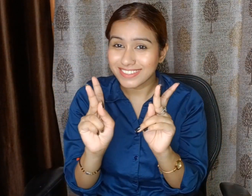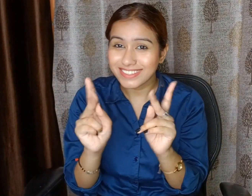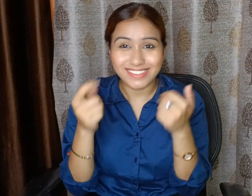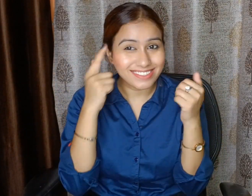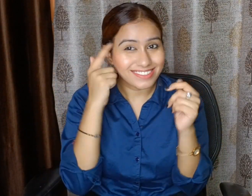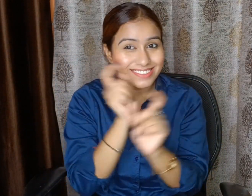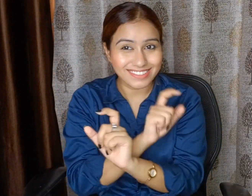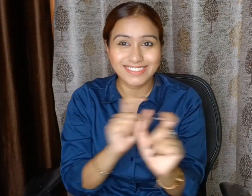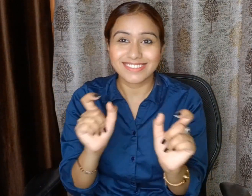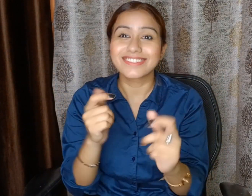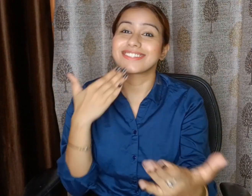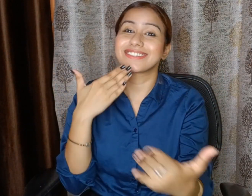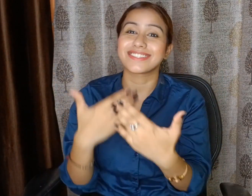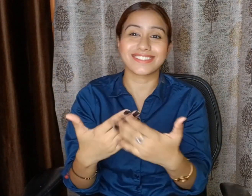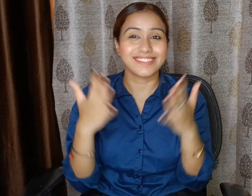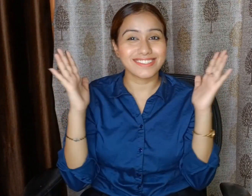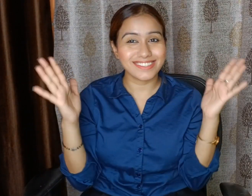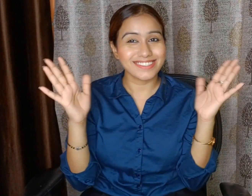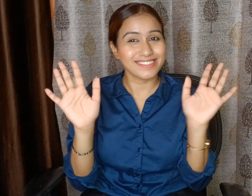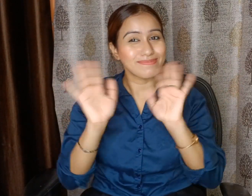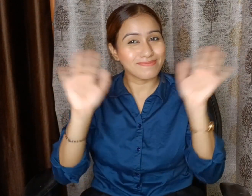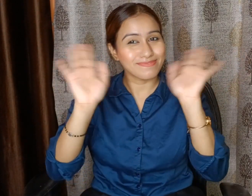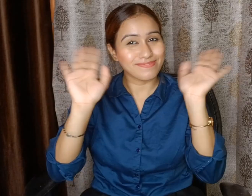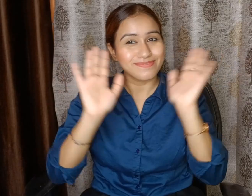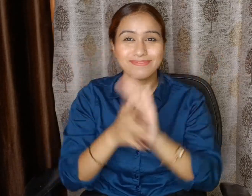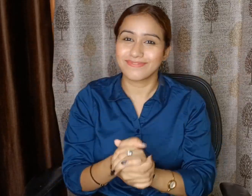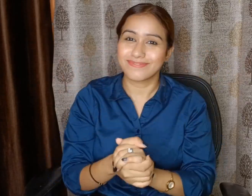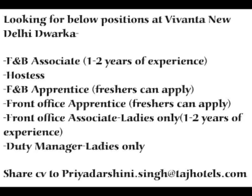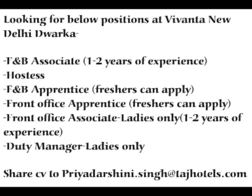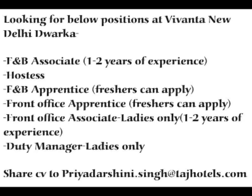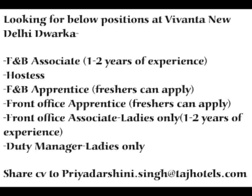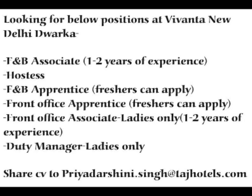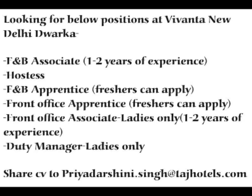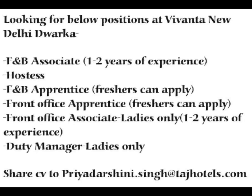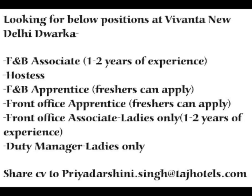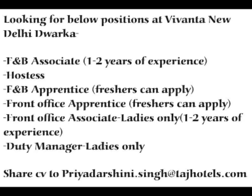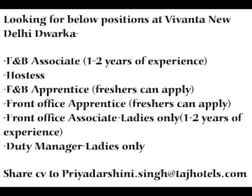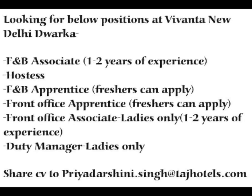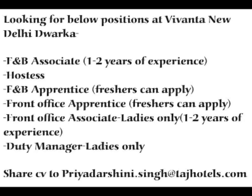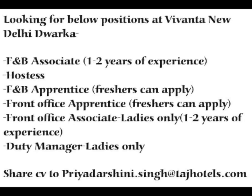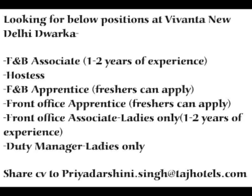आप लोग देख लीजिए और अपना CV वहाँ पर शेयर कर दीजिए अगर आपको वो सही लगता है तो। थैंक यू।